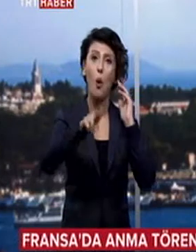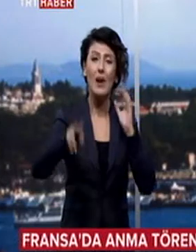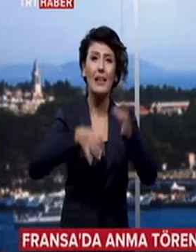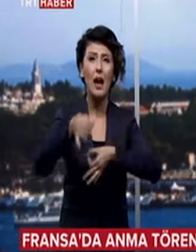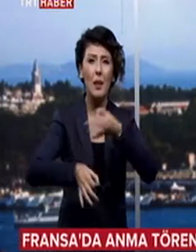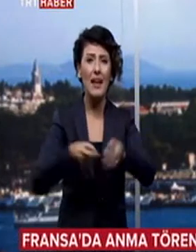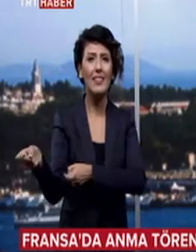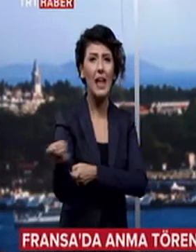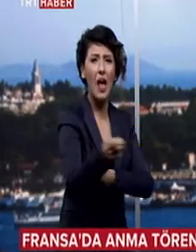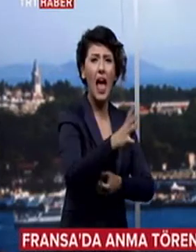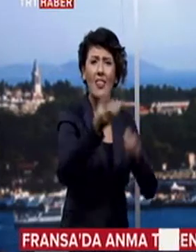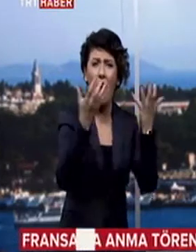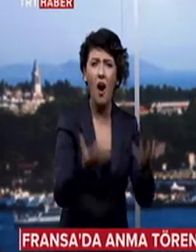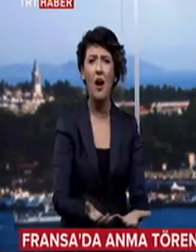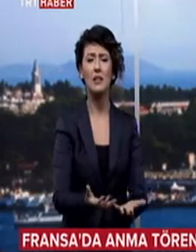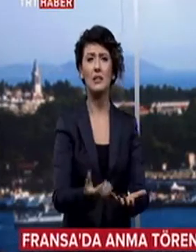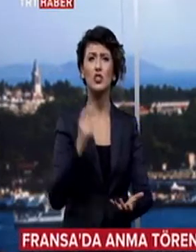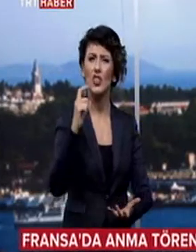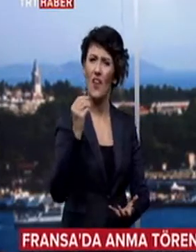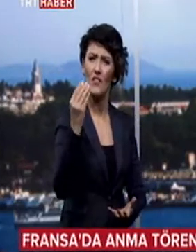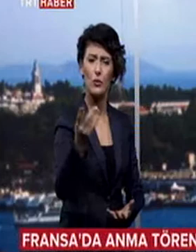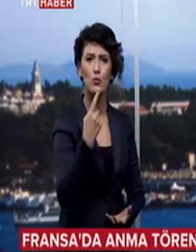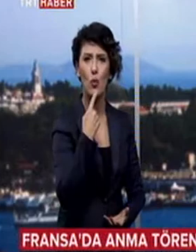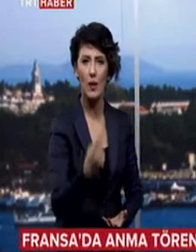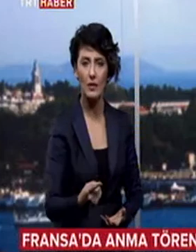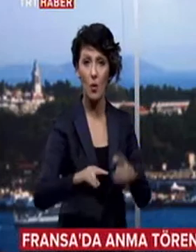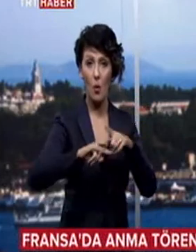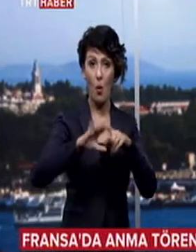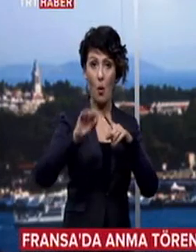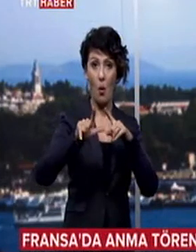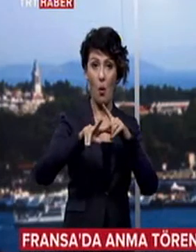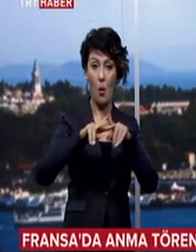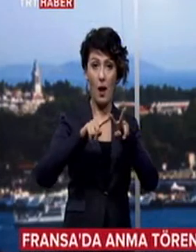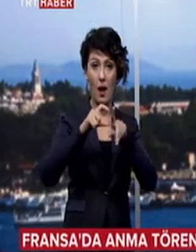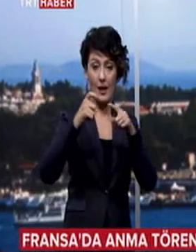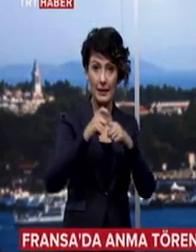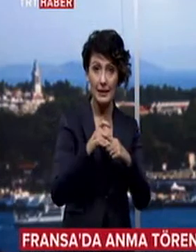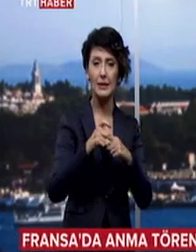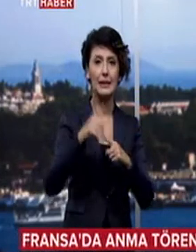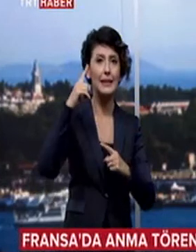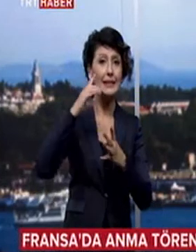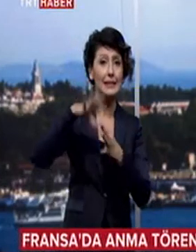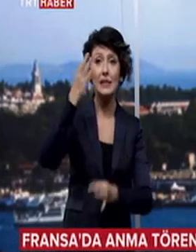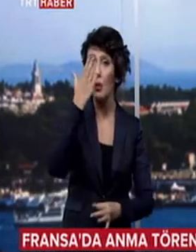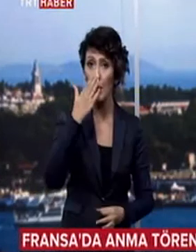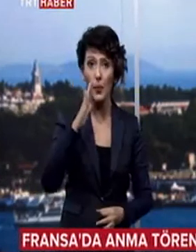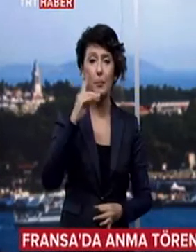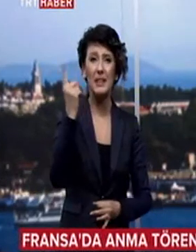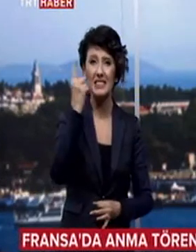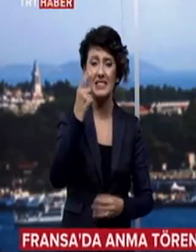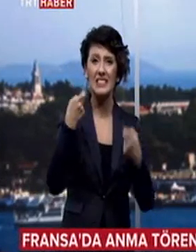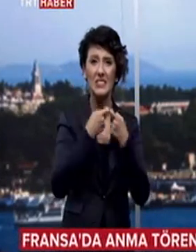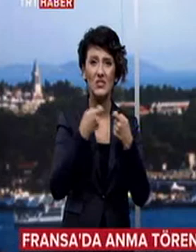yakınlarına teröristlere en ağır şekilde karşılık verileceğini söyledi. Hollande, insani olmayan bir